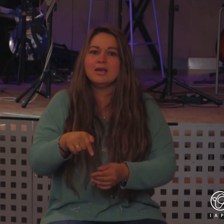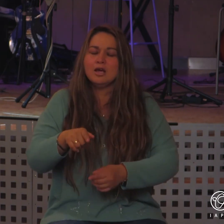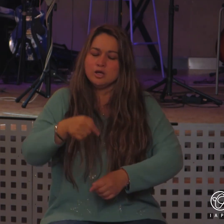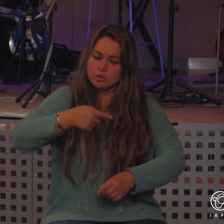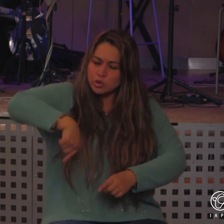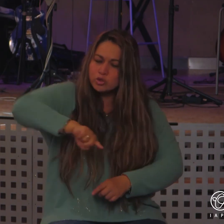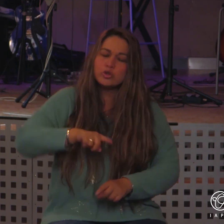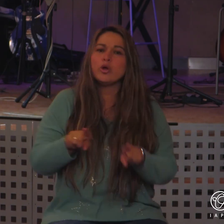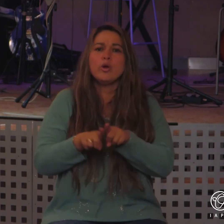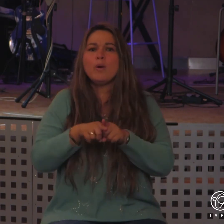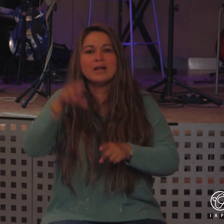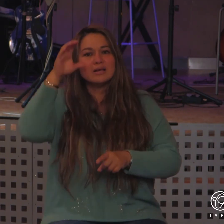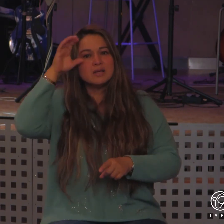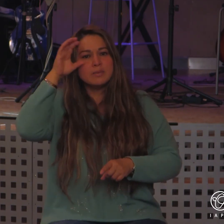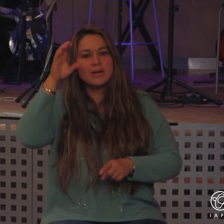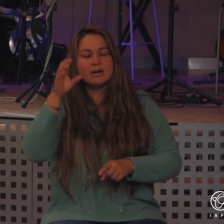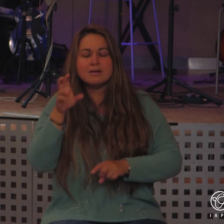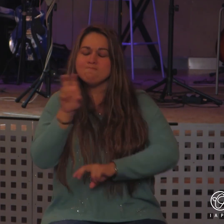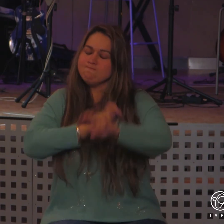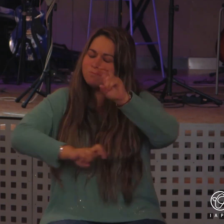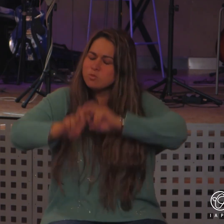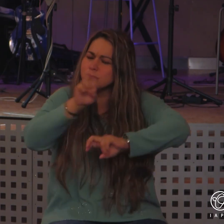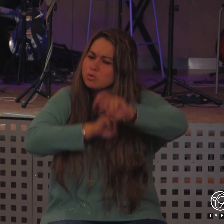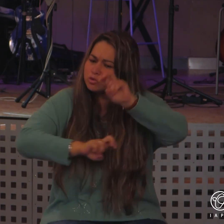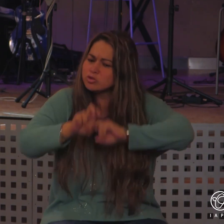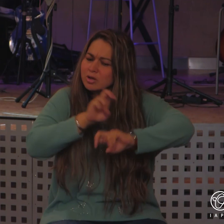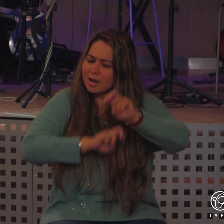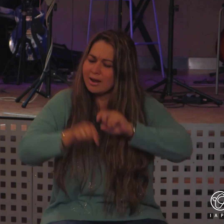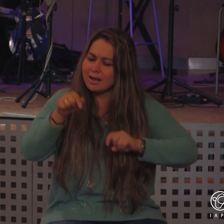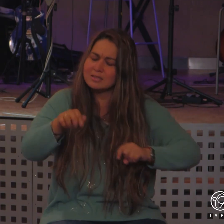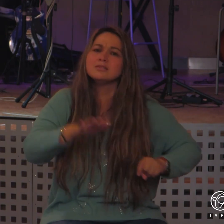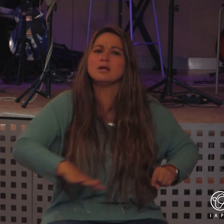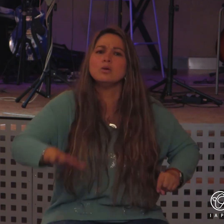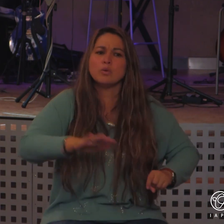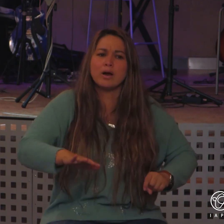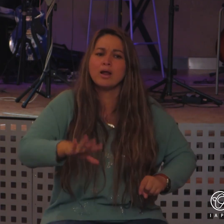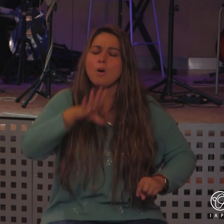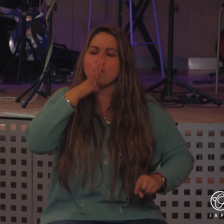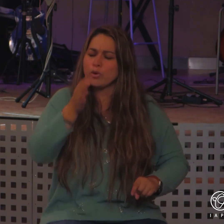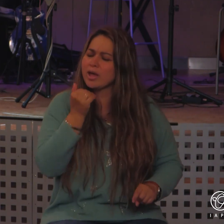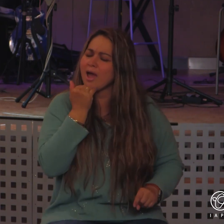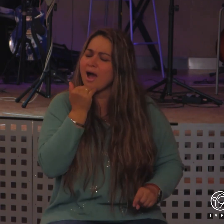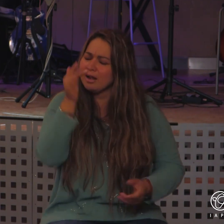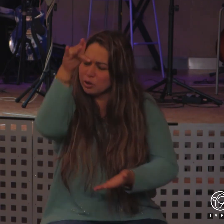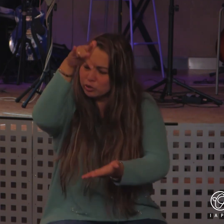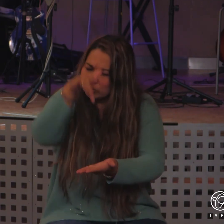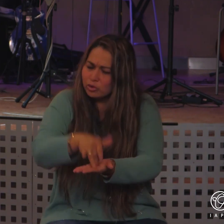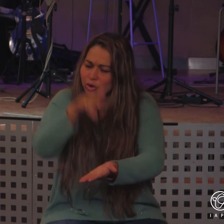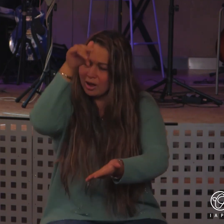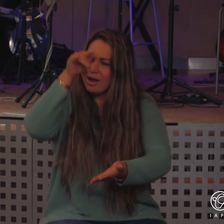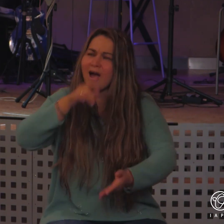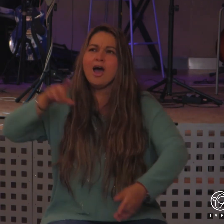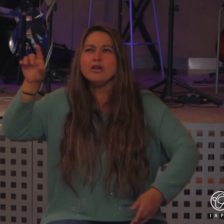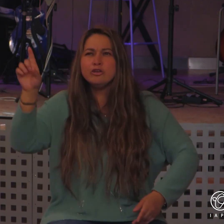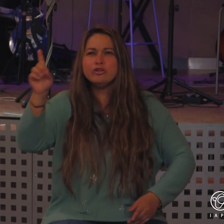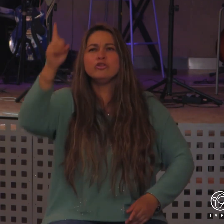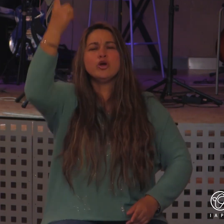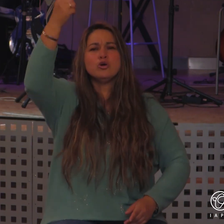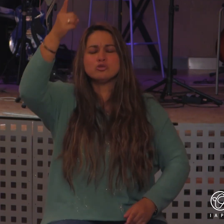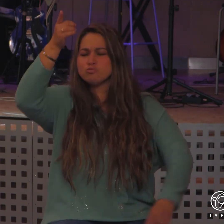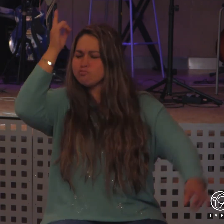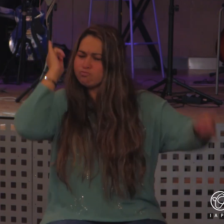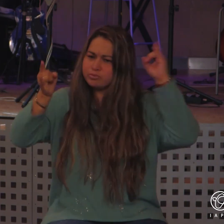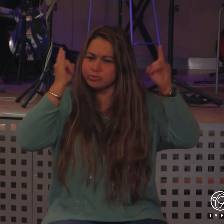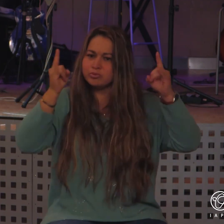Samuel, reúneme el pueblo en Mizpa. Porque allí va a suceder algo, allí va a tronar desde los cielos